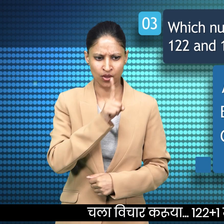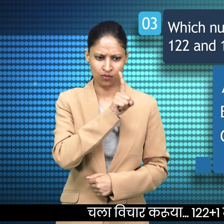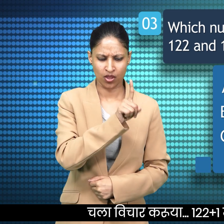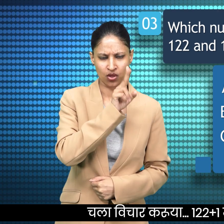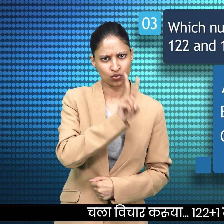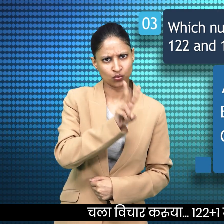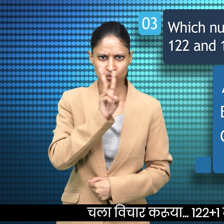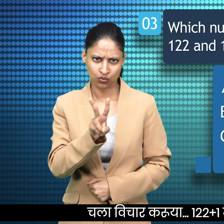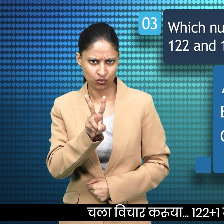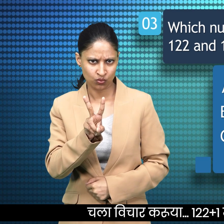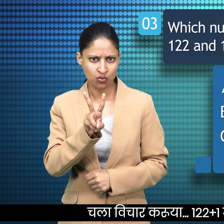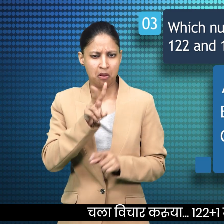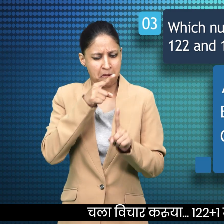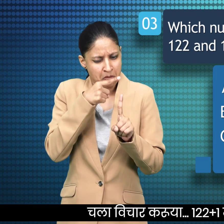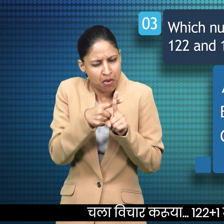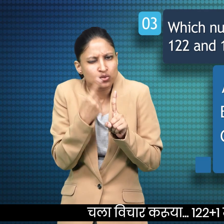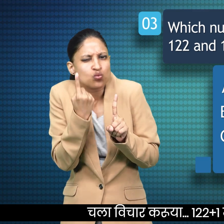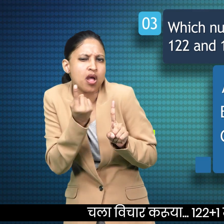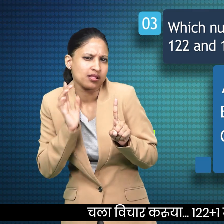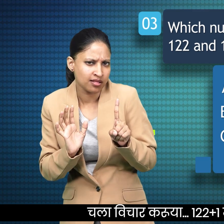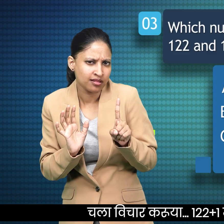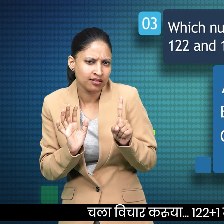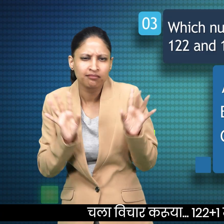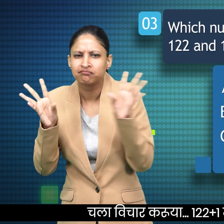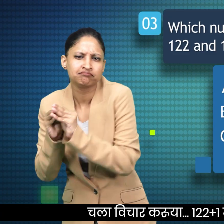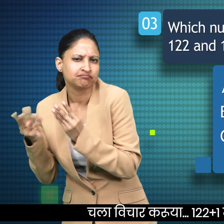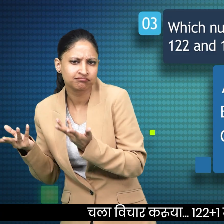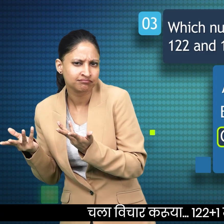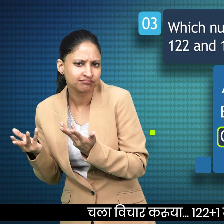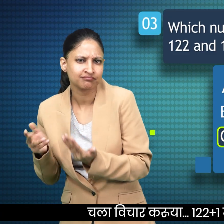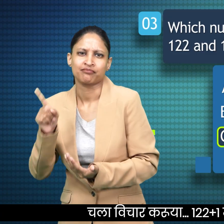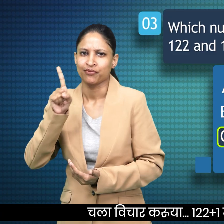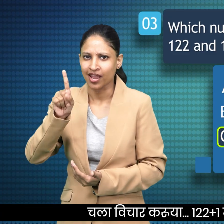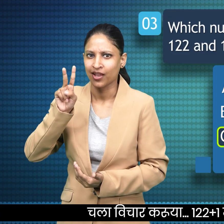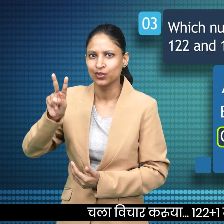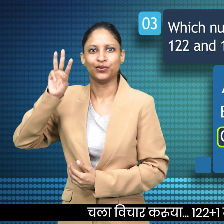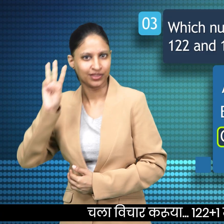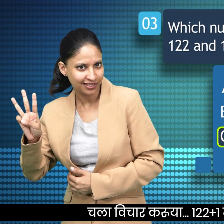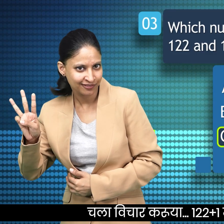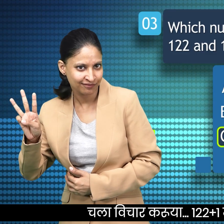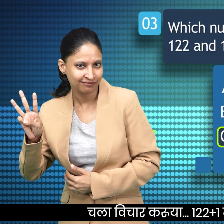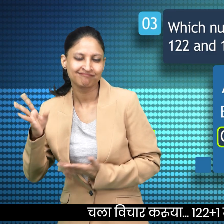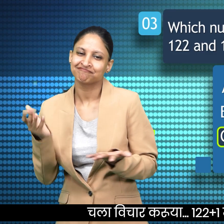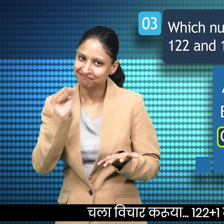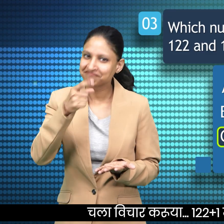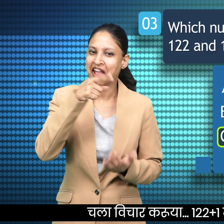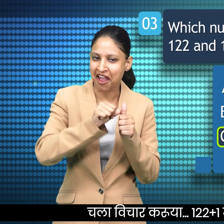चला विचार करूया. 122 अधिक 1 म्हणजे 123. होय, बरोबर उत्तर आहे